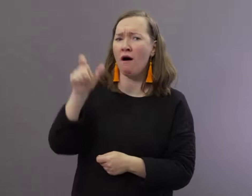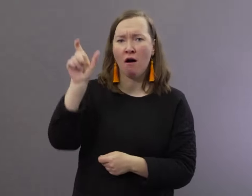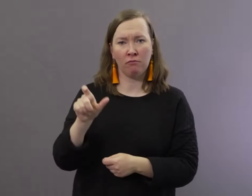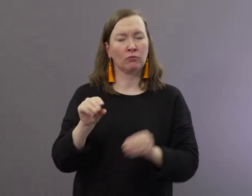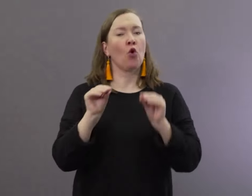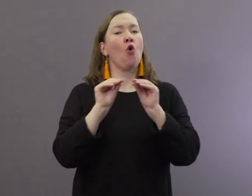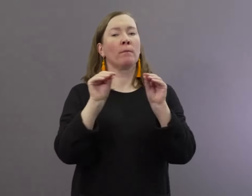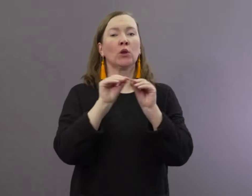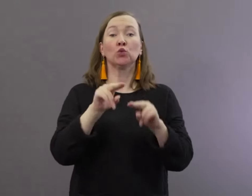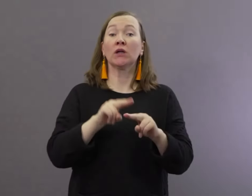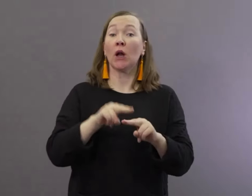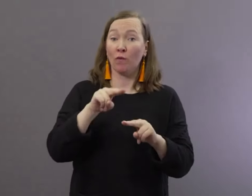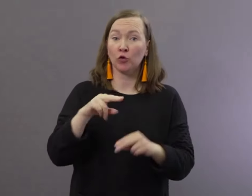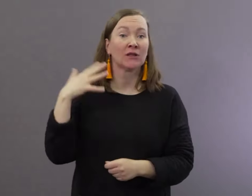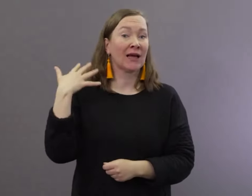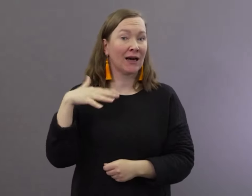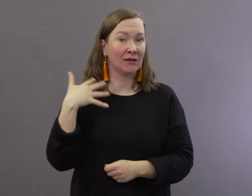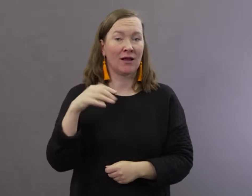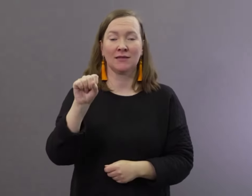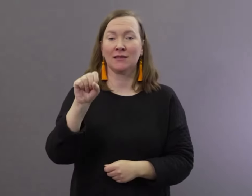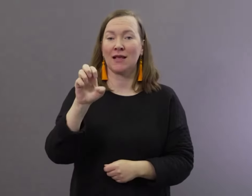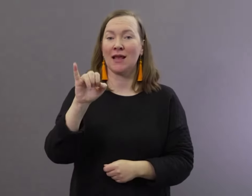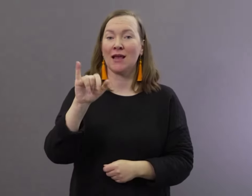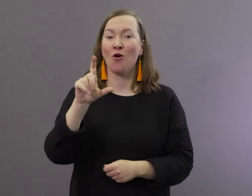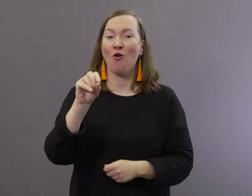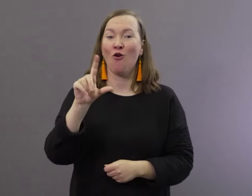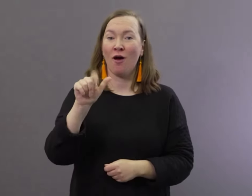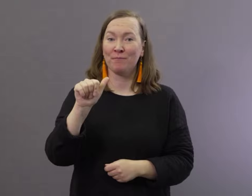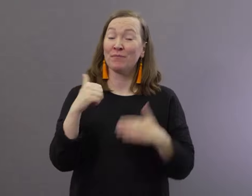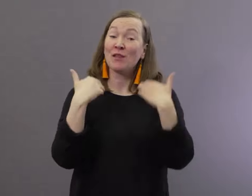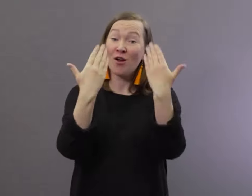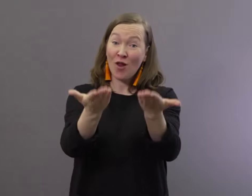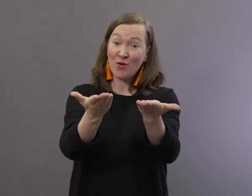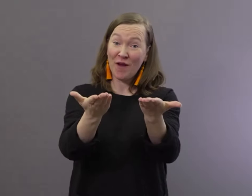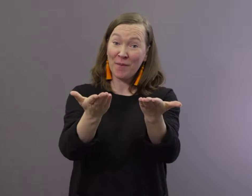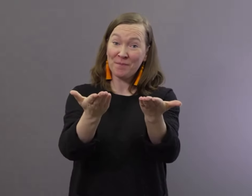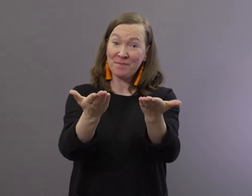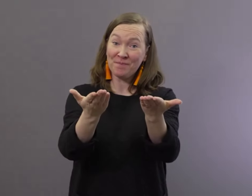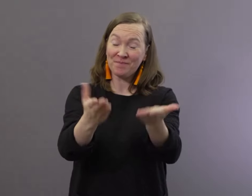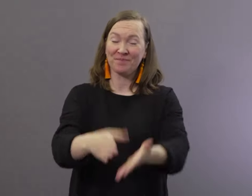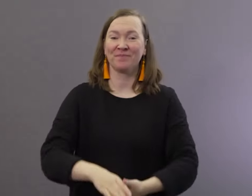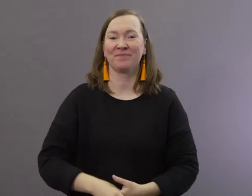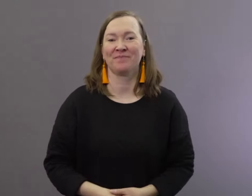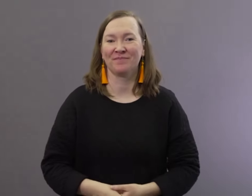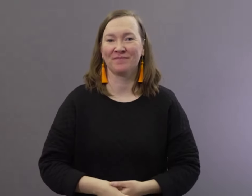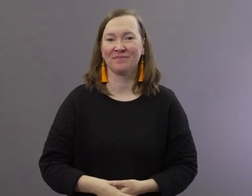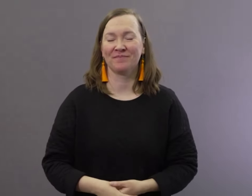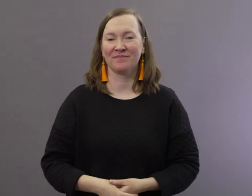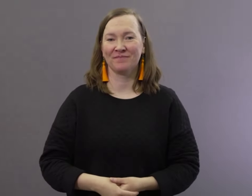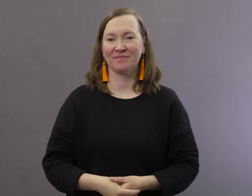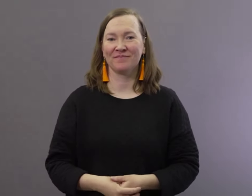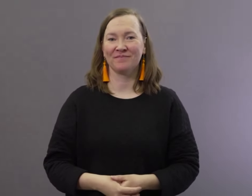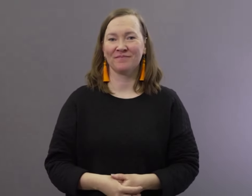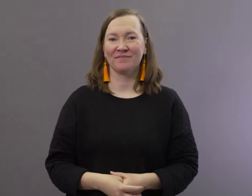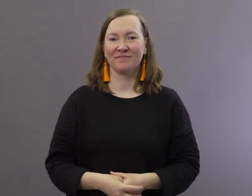opetushallituksen edustaja ja meillä on opetusneuvos Irja Seilola tämän tervehdyksen meille antamassa. Ole hyvä